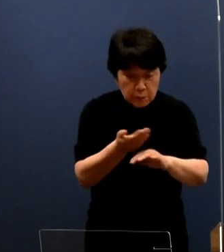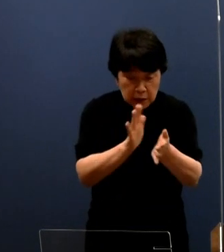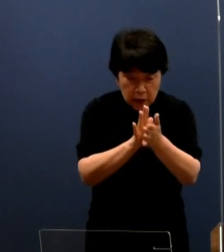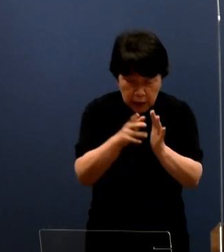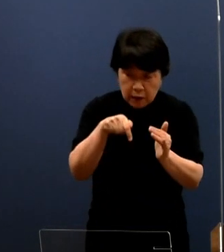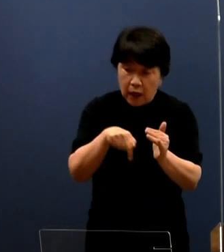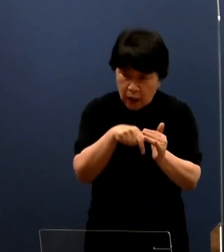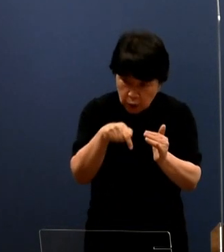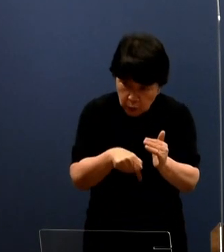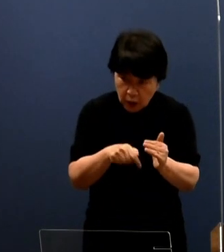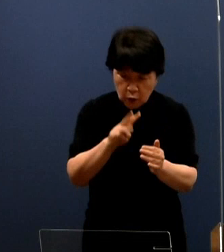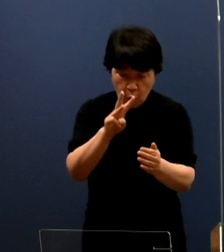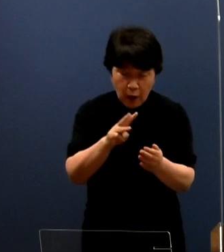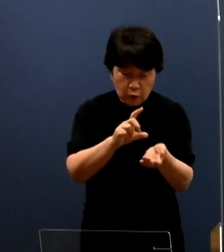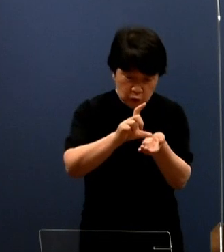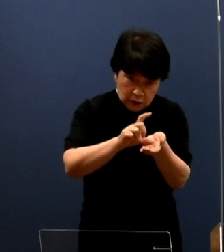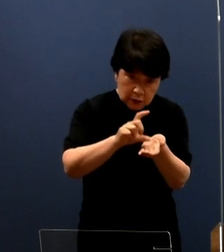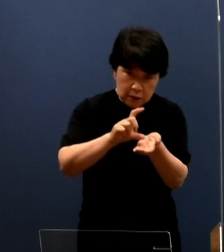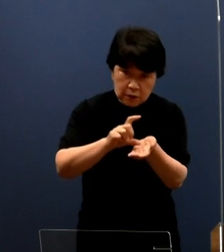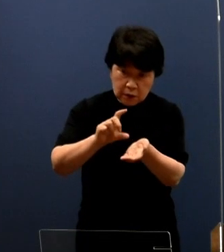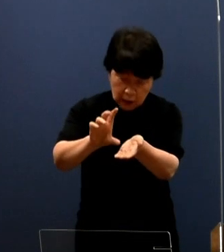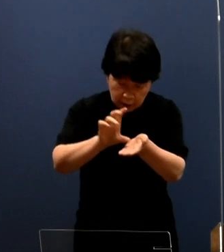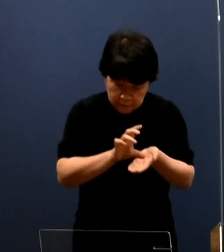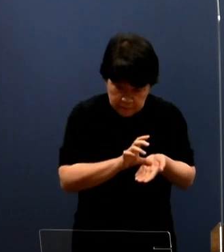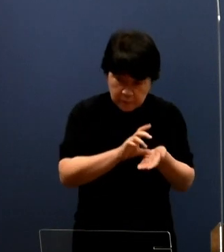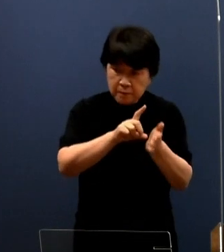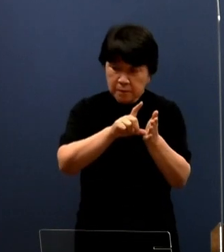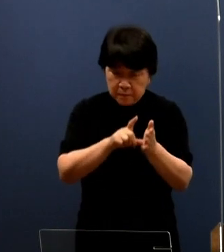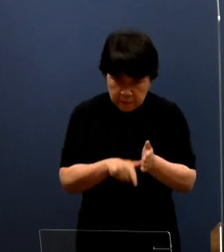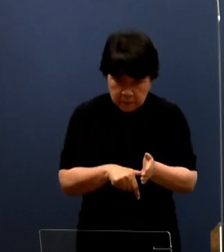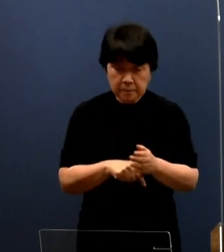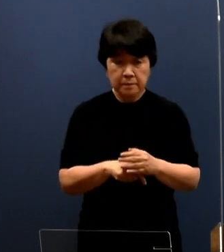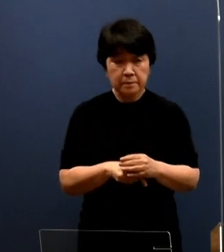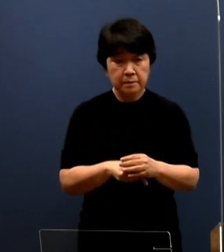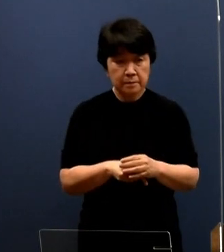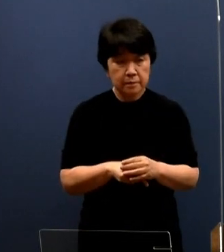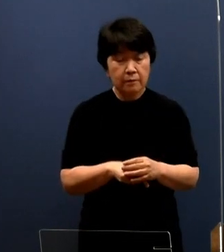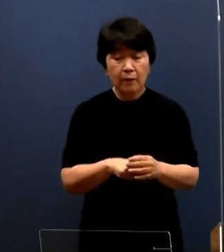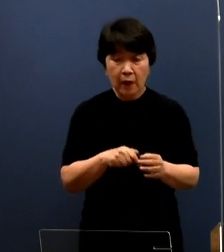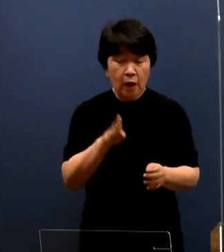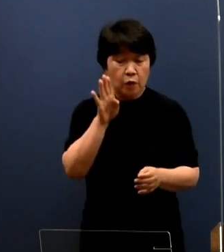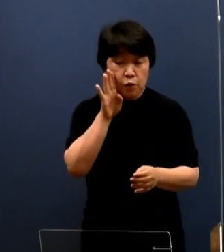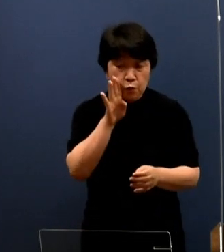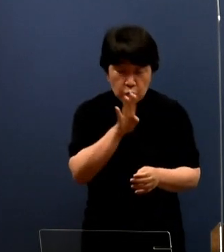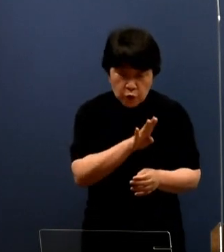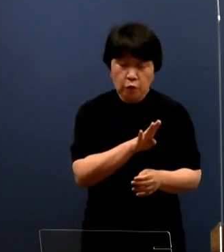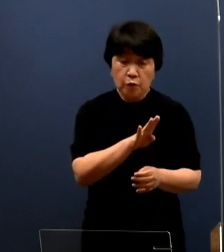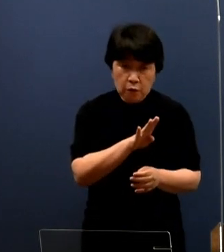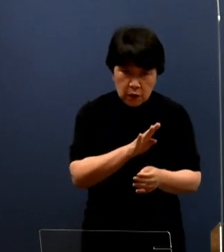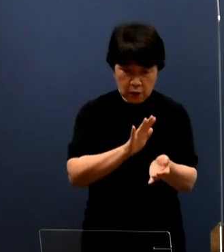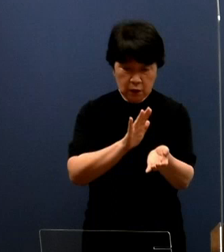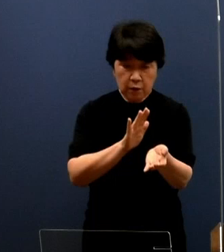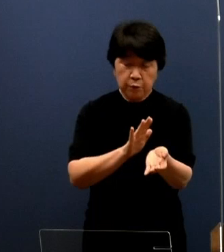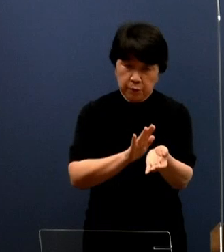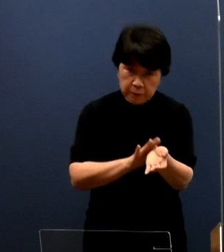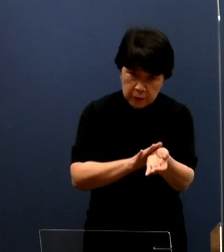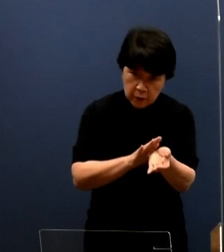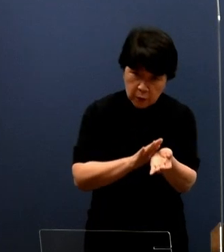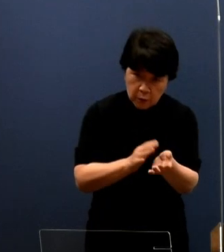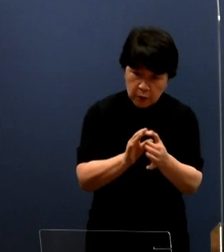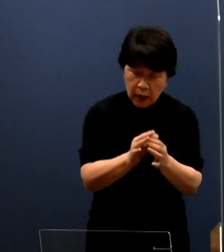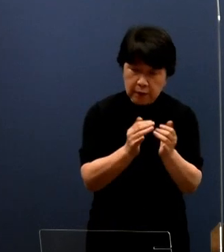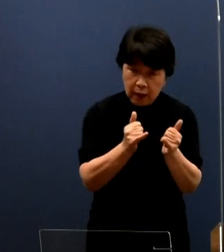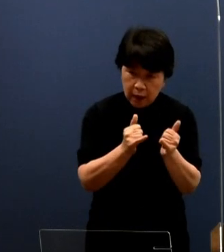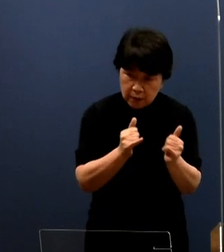ばあの、まああのまあ、スムーズに進めることができるというふうに見込んでいます